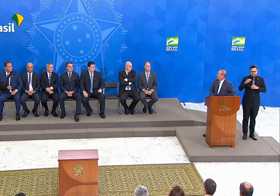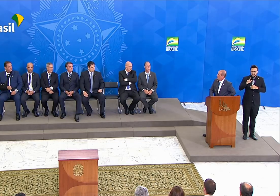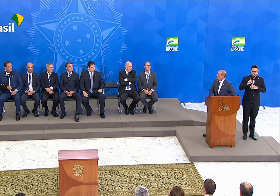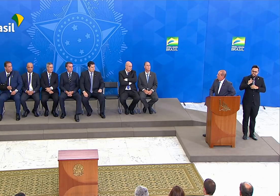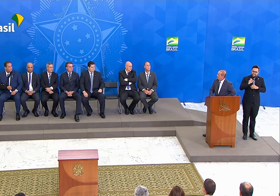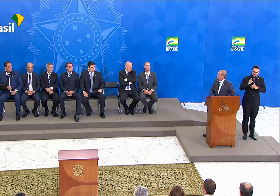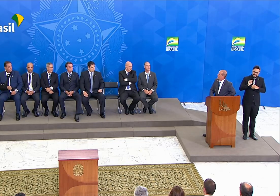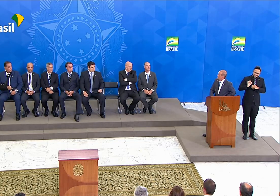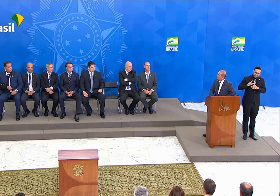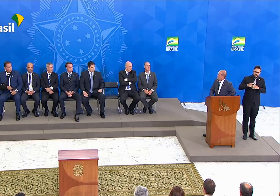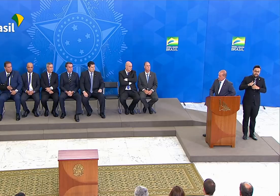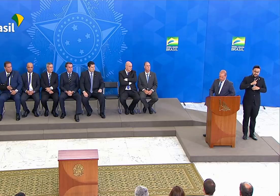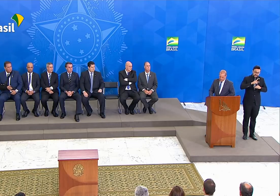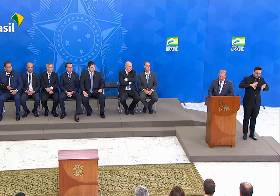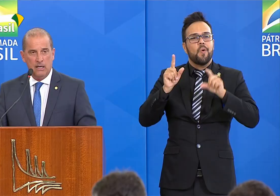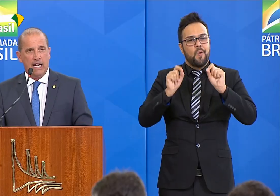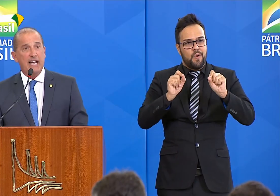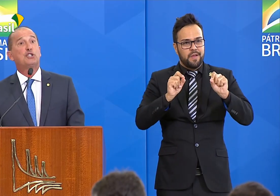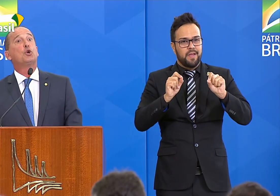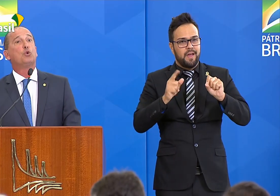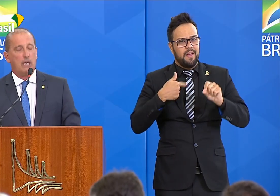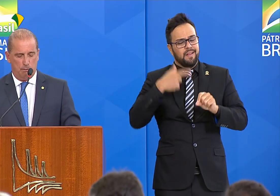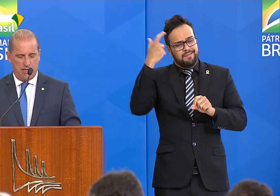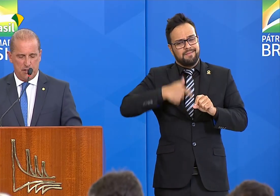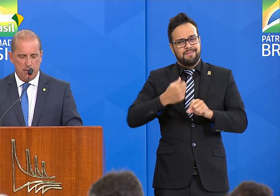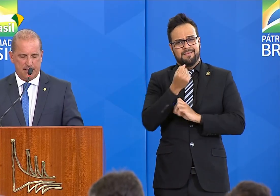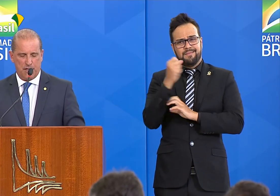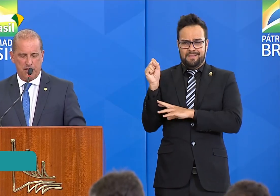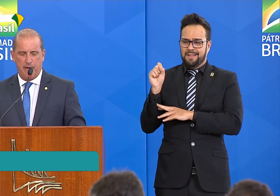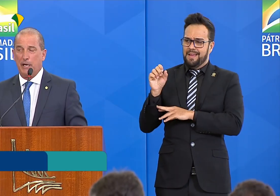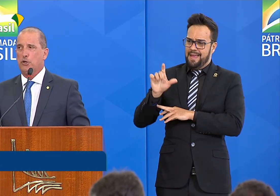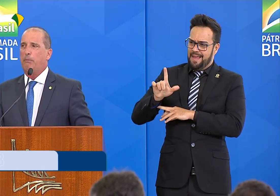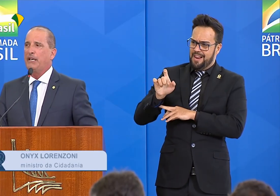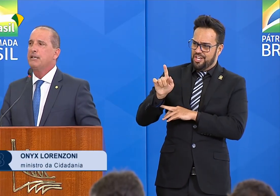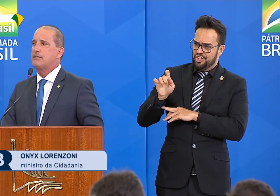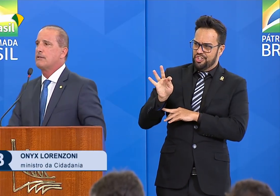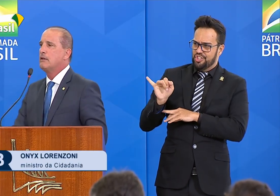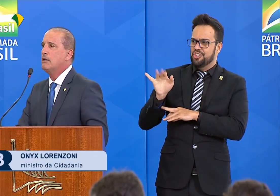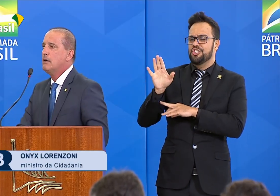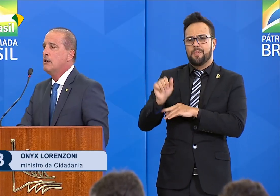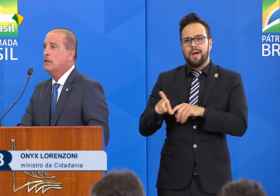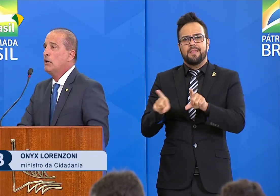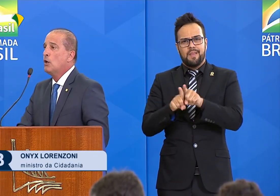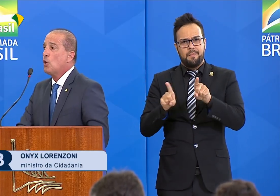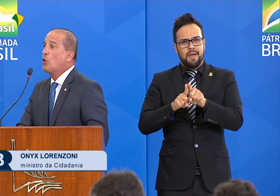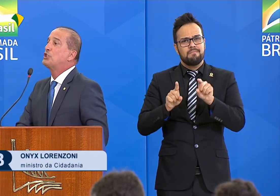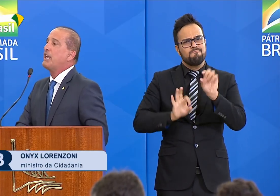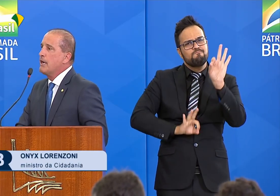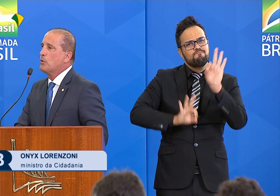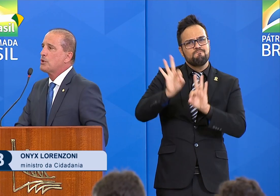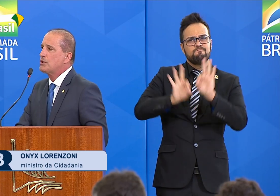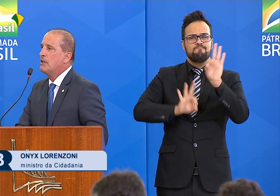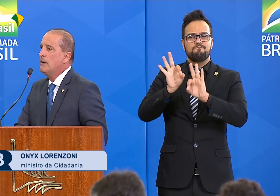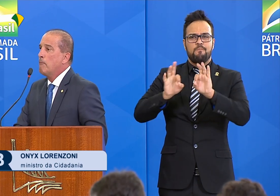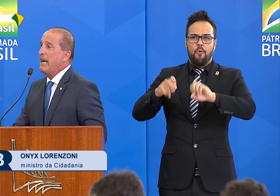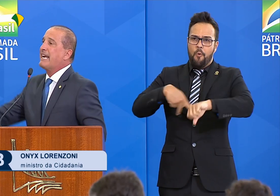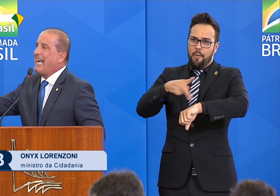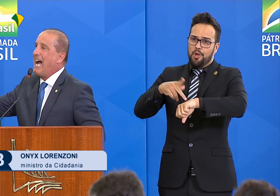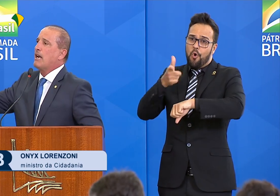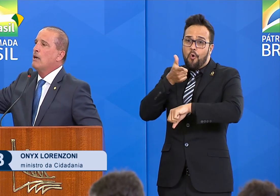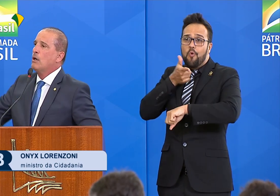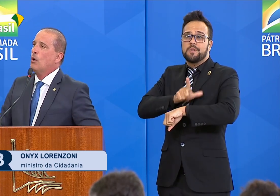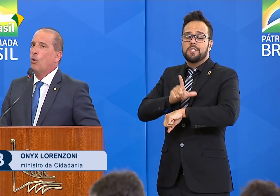início do governo do presidente Jair Bolsonaro. Reestruturamos administrativamente o país, conseguimos